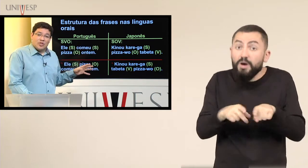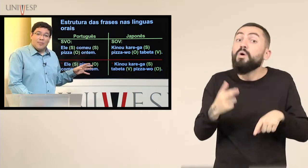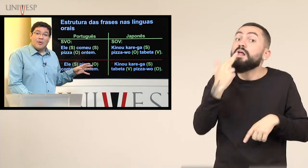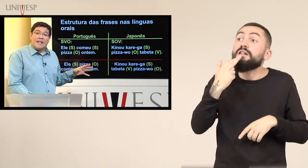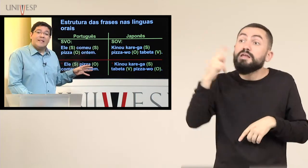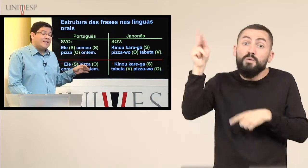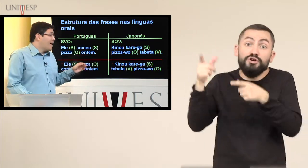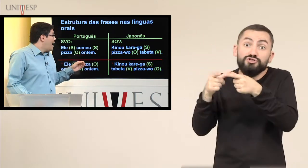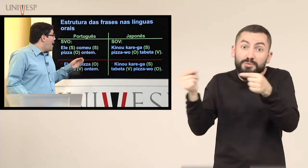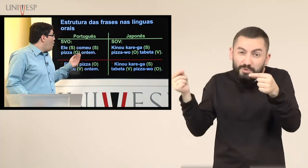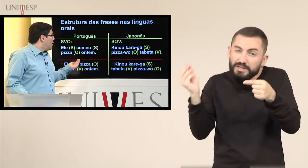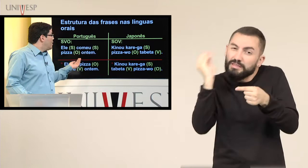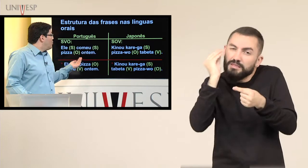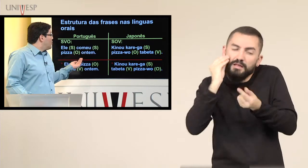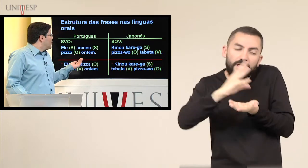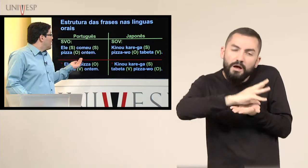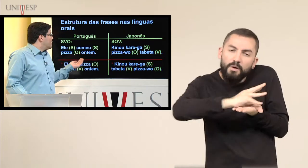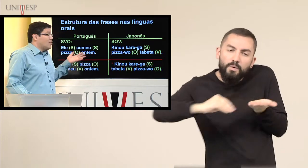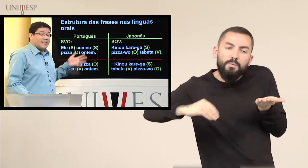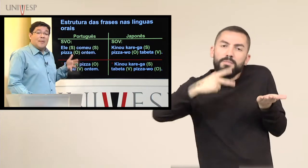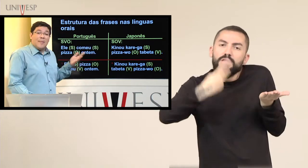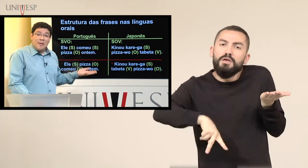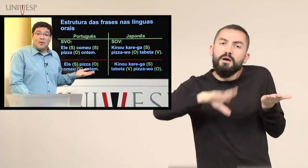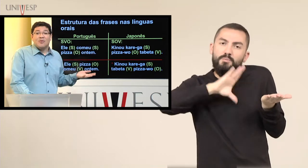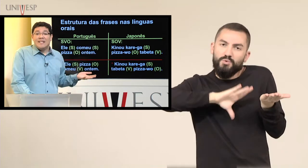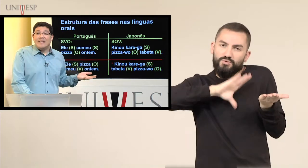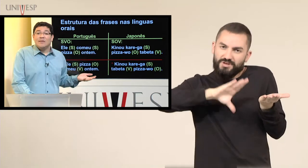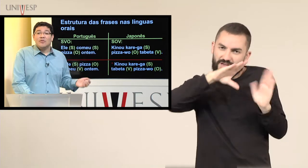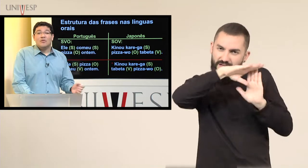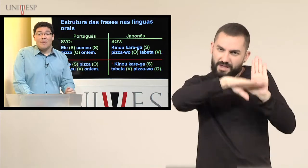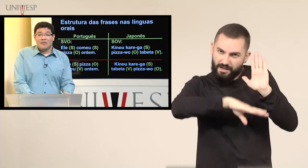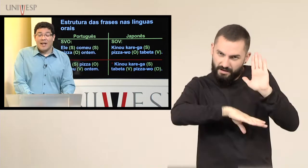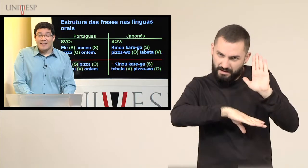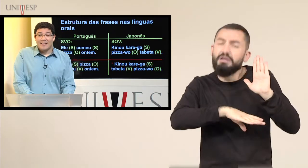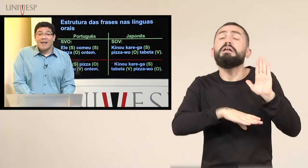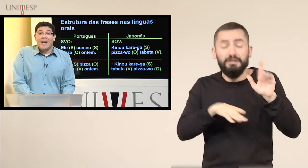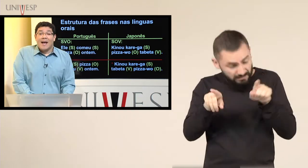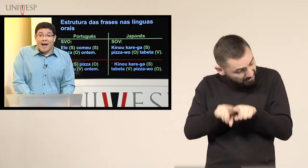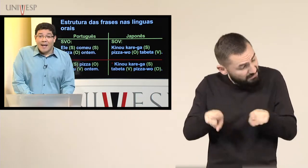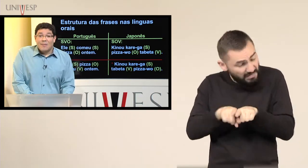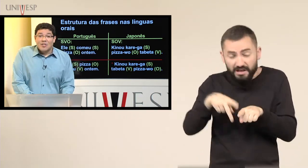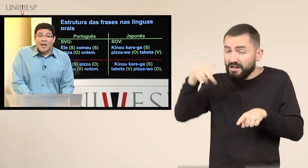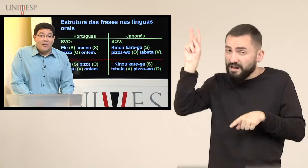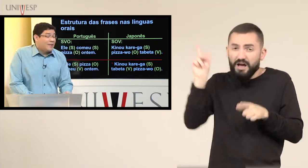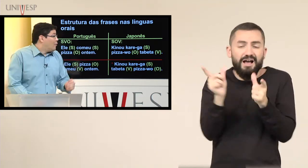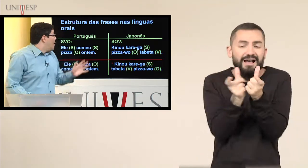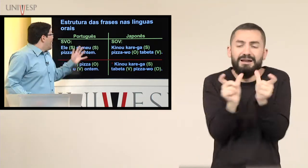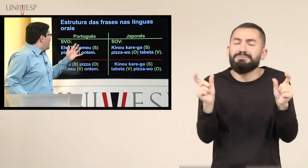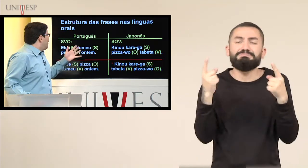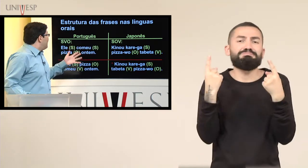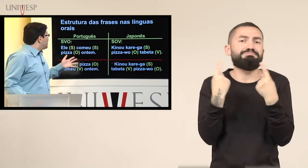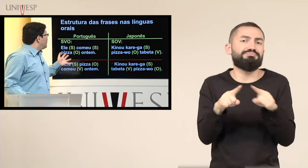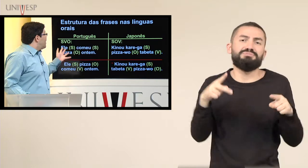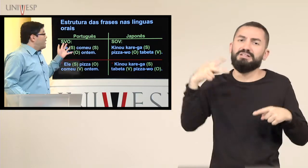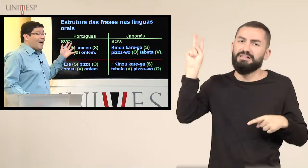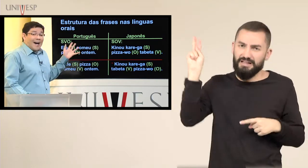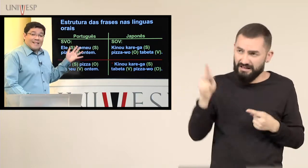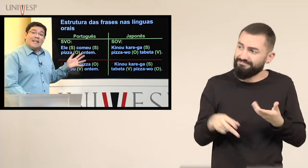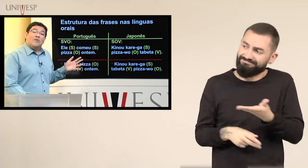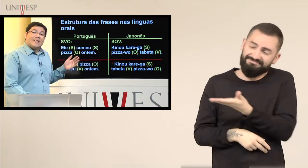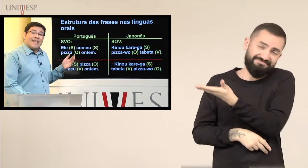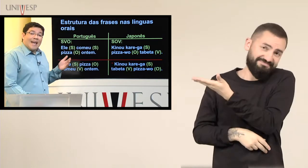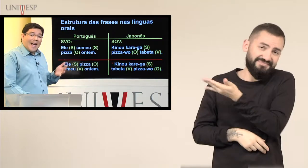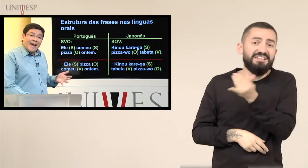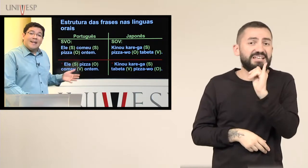impuséssemos no japonês a ordem do português. Nós também produziríamos uma frase agramatical. Então, vejam que